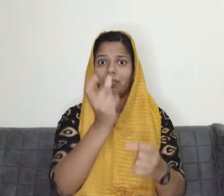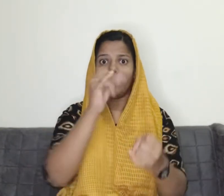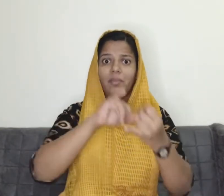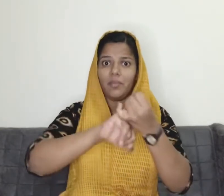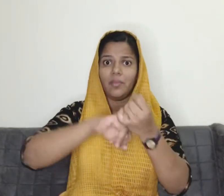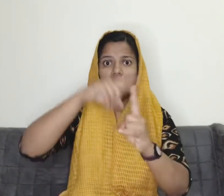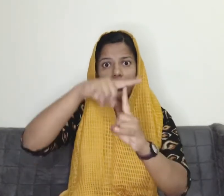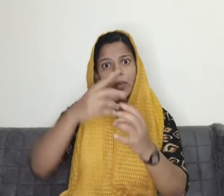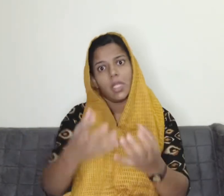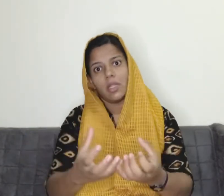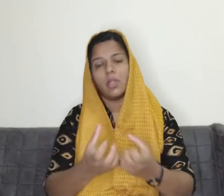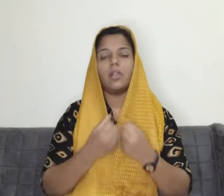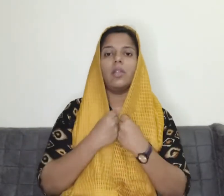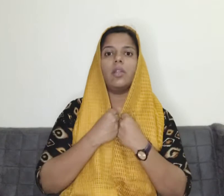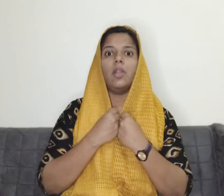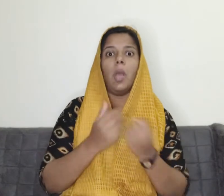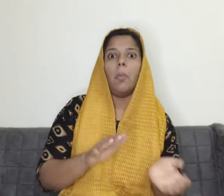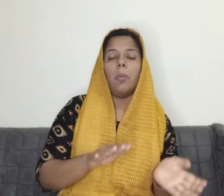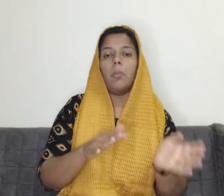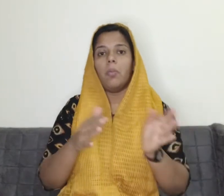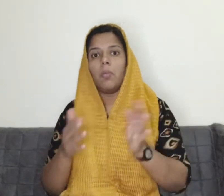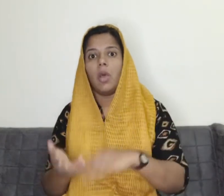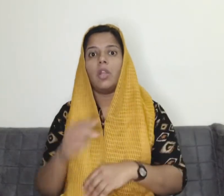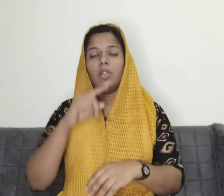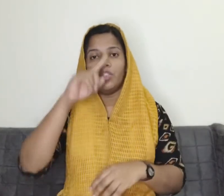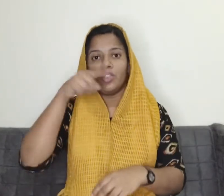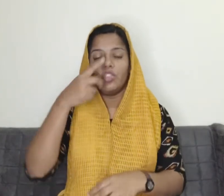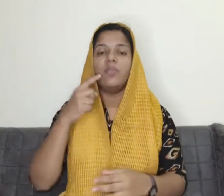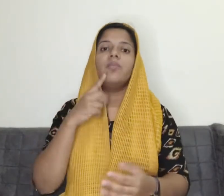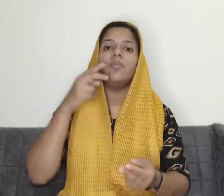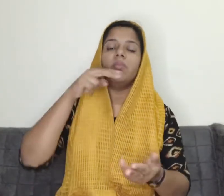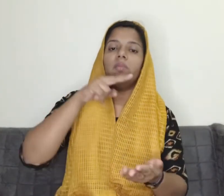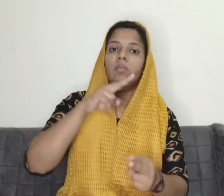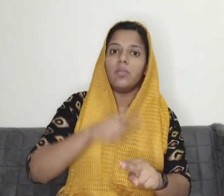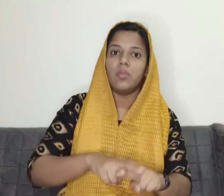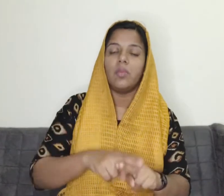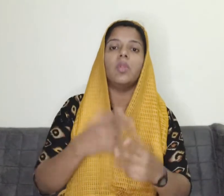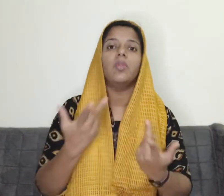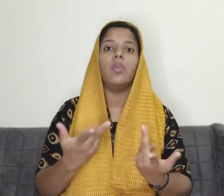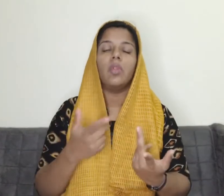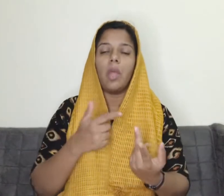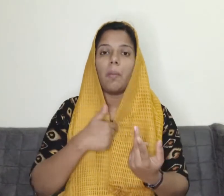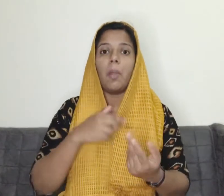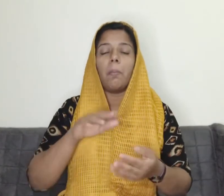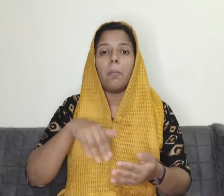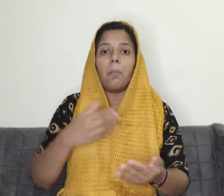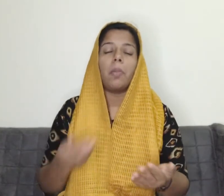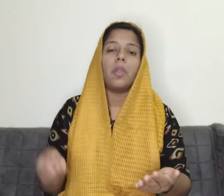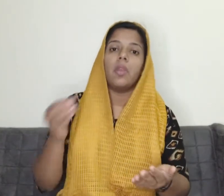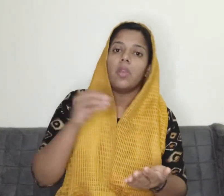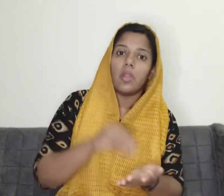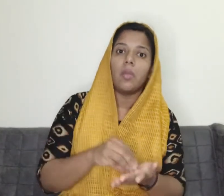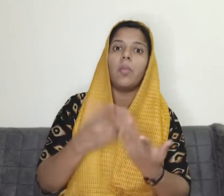നമ്മൾ ദൈവിക നീതിയിൽ നിന്നും മാറി ജീവിക്കുമ്പോൾ എന്ത് പറ്റുന്നു? പിന്നെയും നമ്മൾ പ്രതീക്ഷിക്കുന്ന